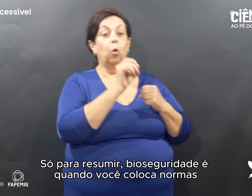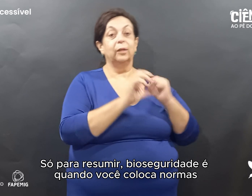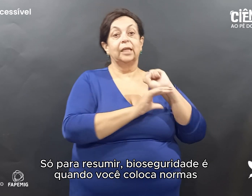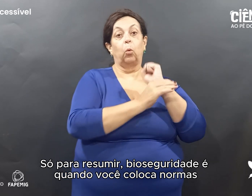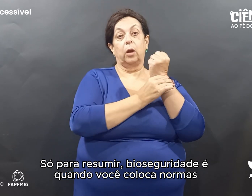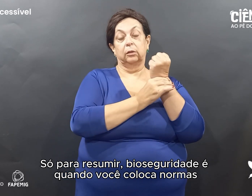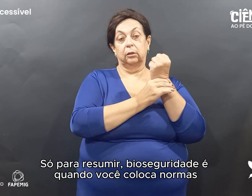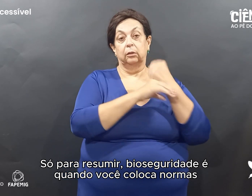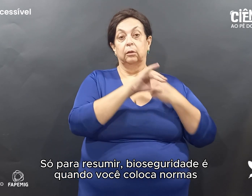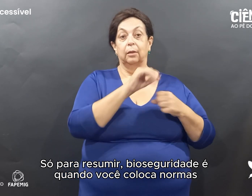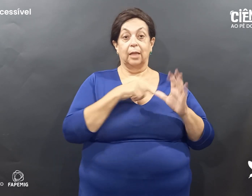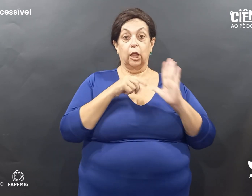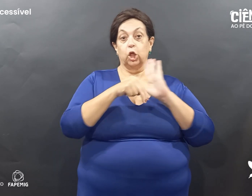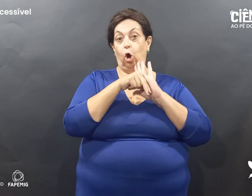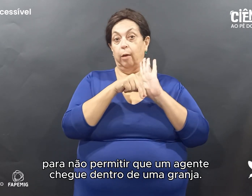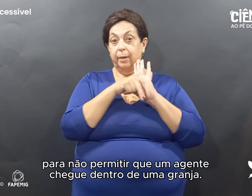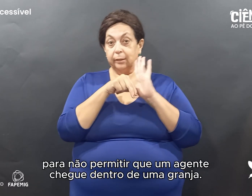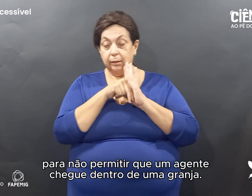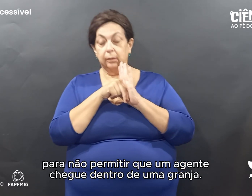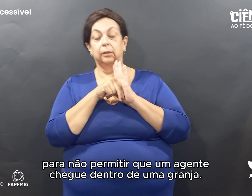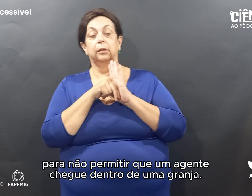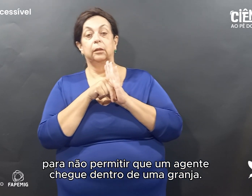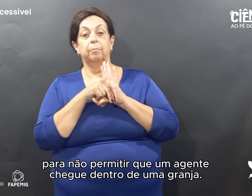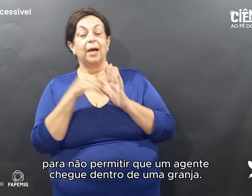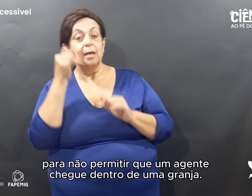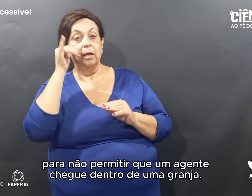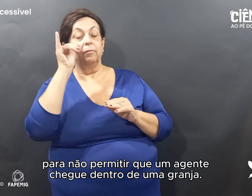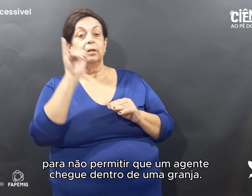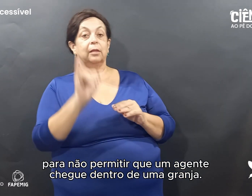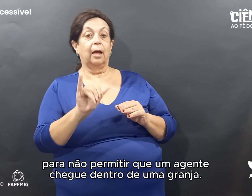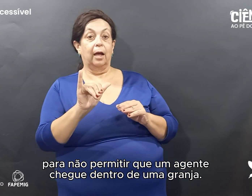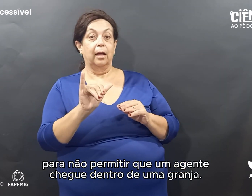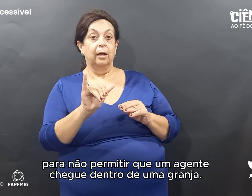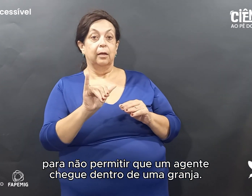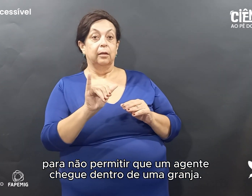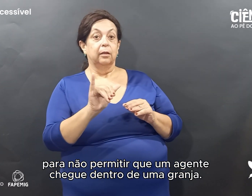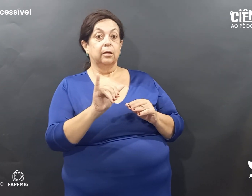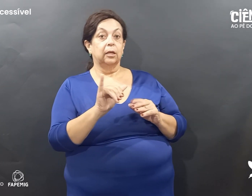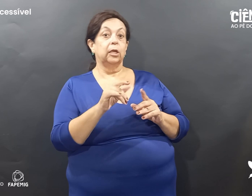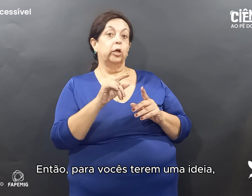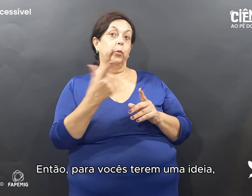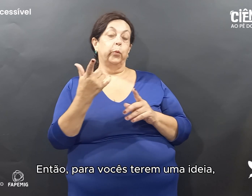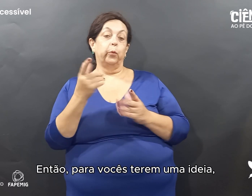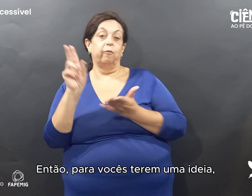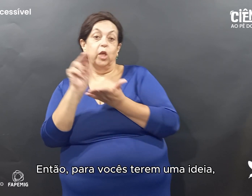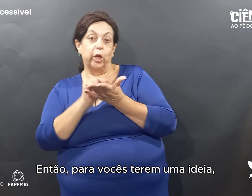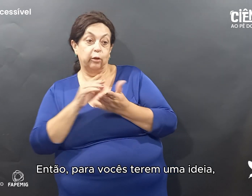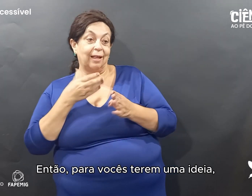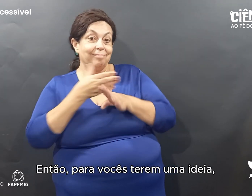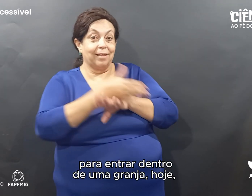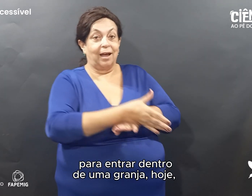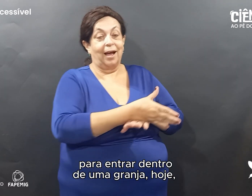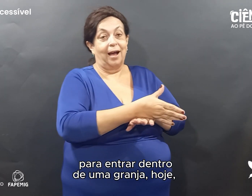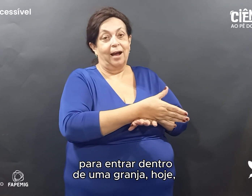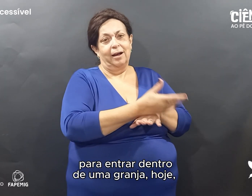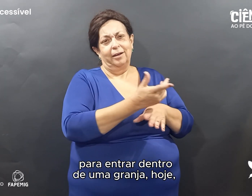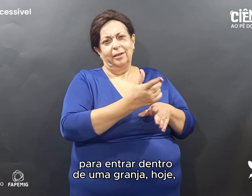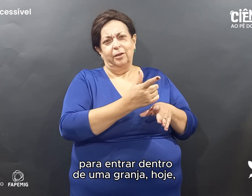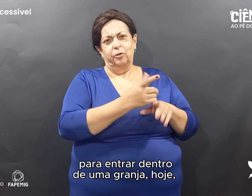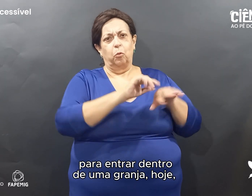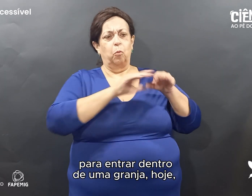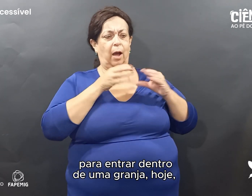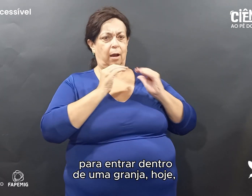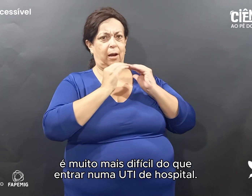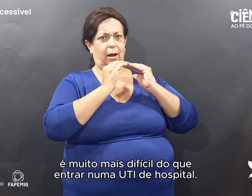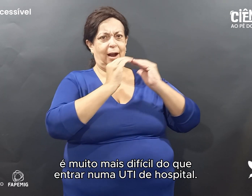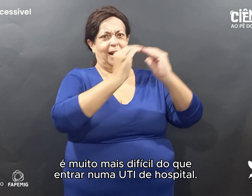quando você coloca normas para não permitir que um agente chegue dentro de uma granja. Então, para vocês terem uma ideia, para entrar dentro de